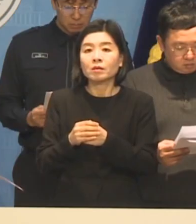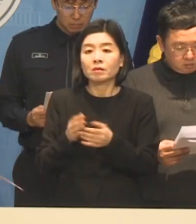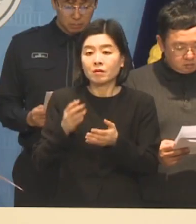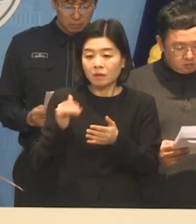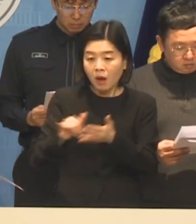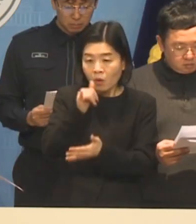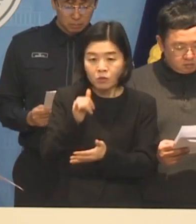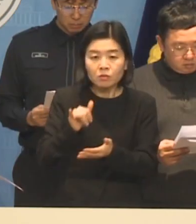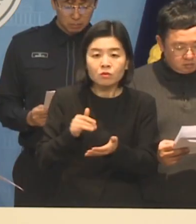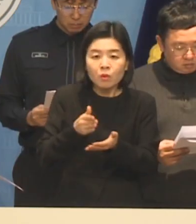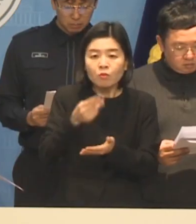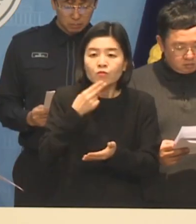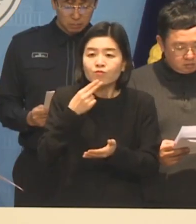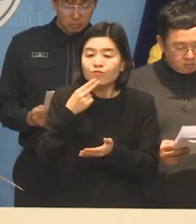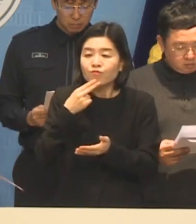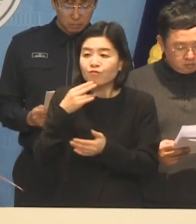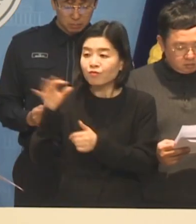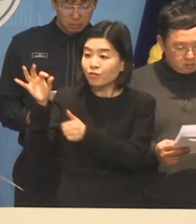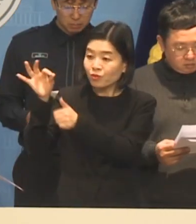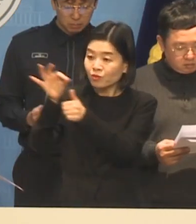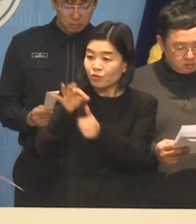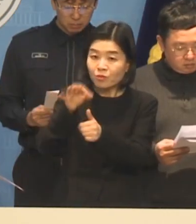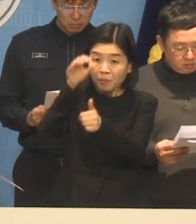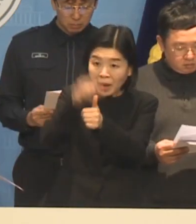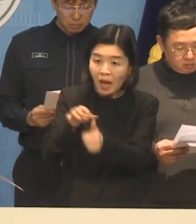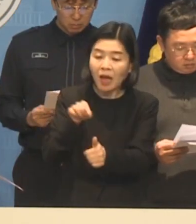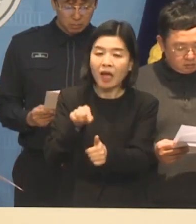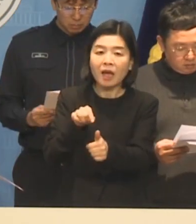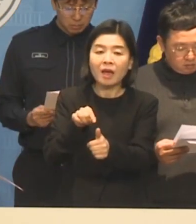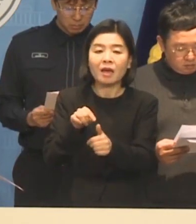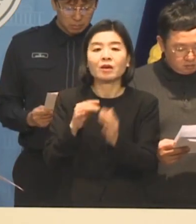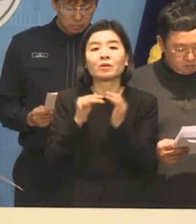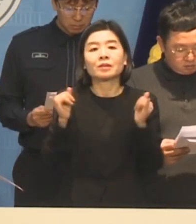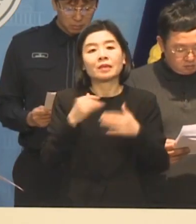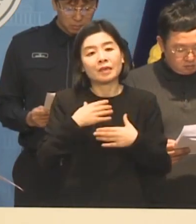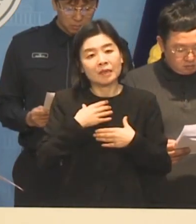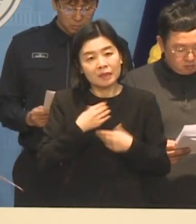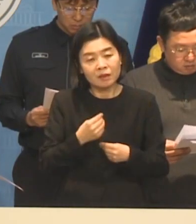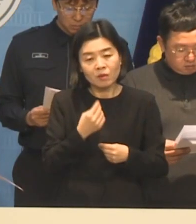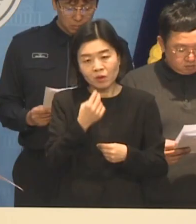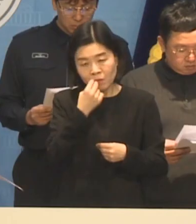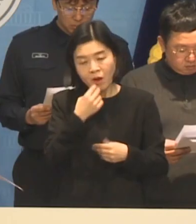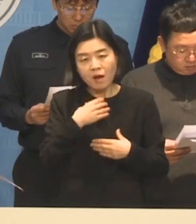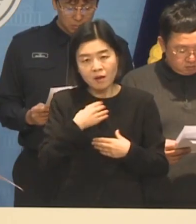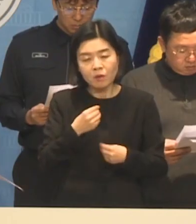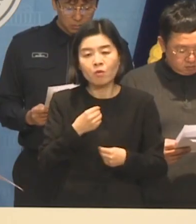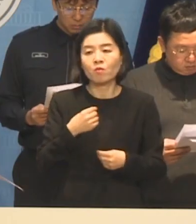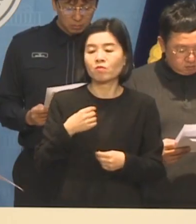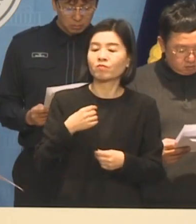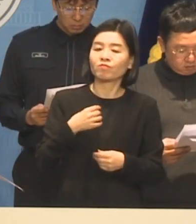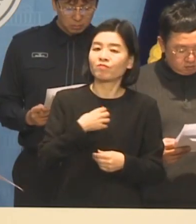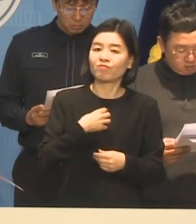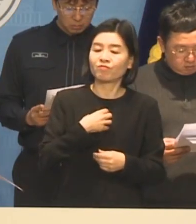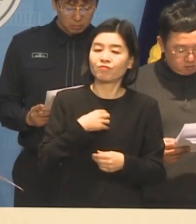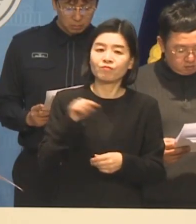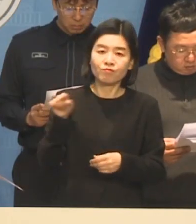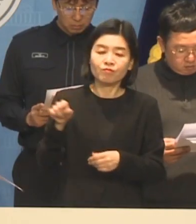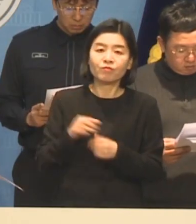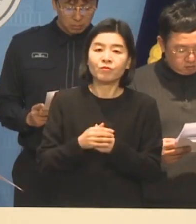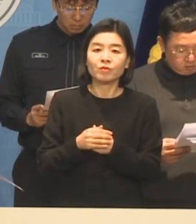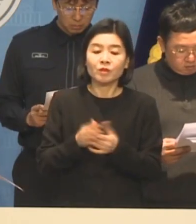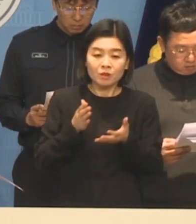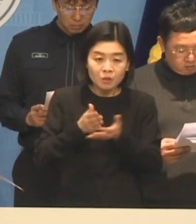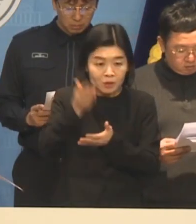사장을 추진하는 것은 여객의 생명과 안전을 위협하는 행위입니다. 전문 지식과 경험이